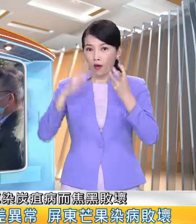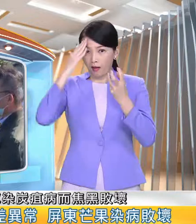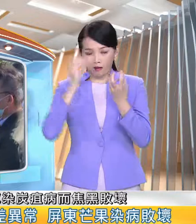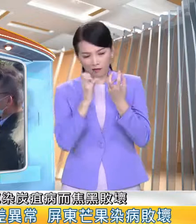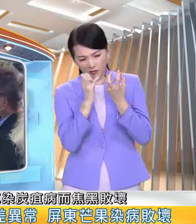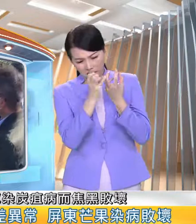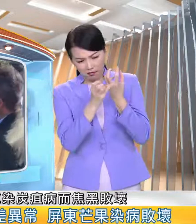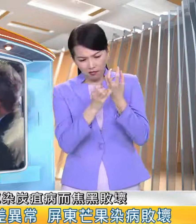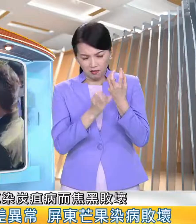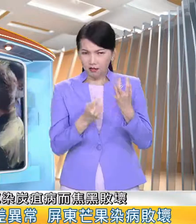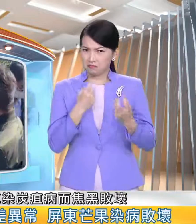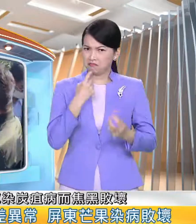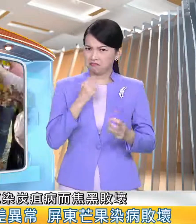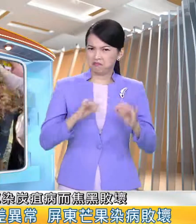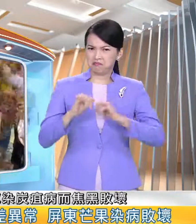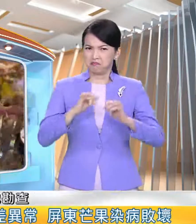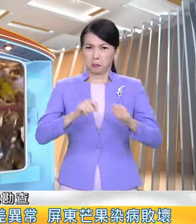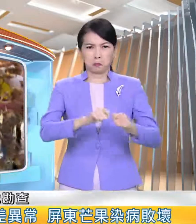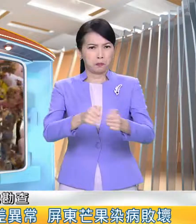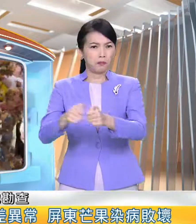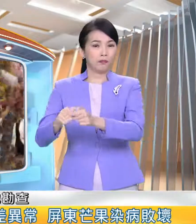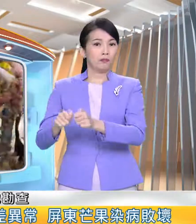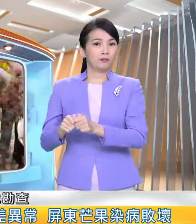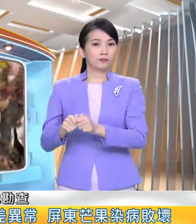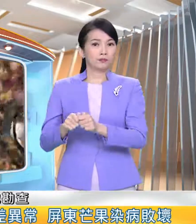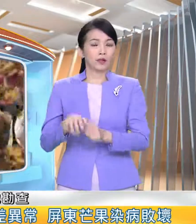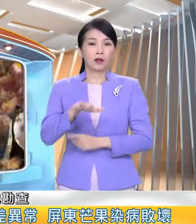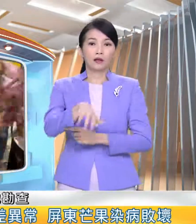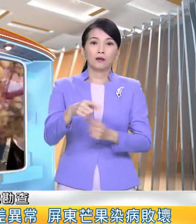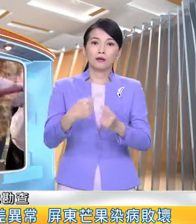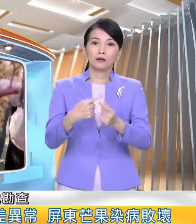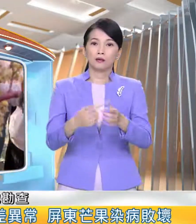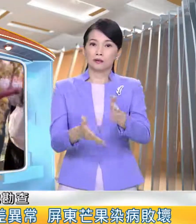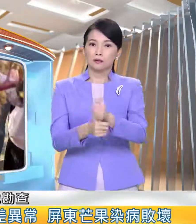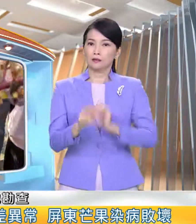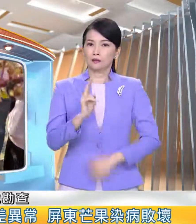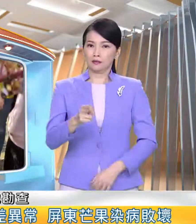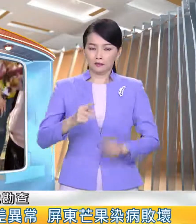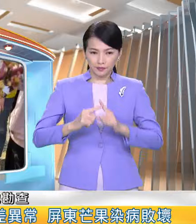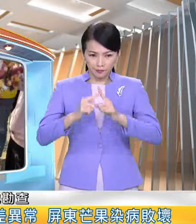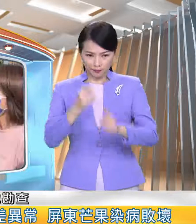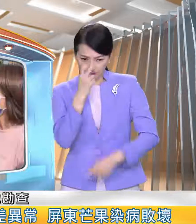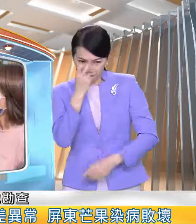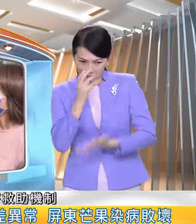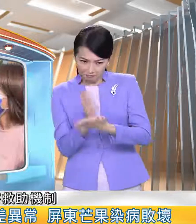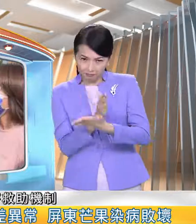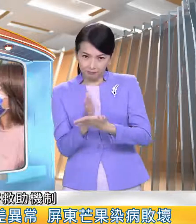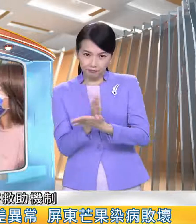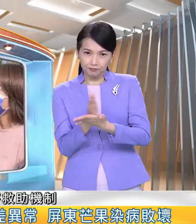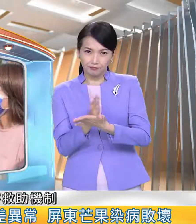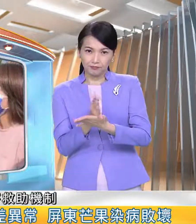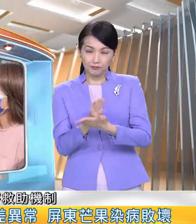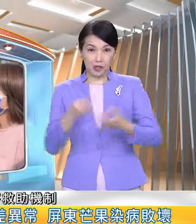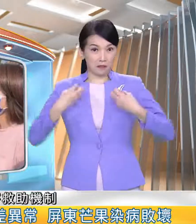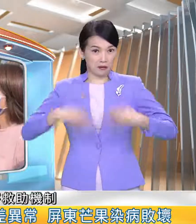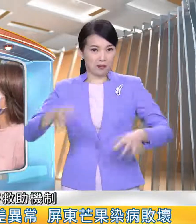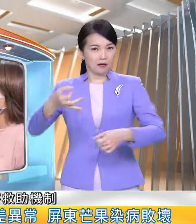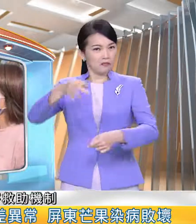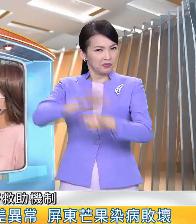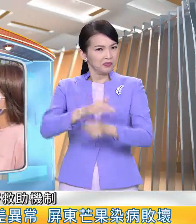而焦黑败坏。农粮署派员实地勘查，不排除要启动灾害救助